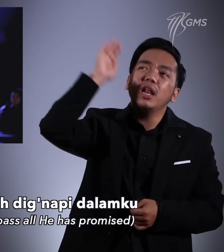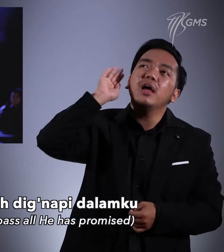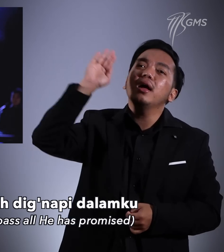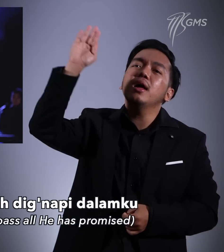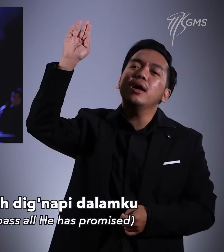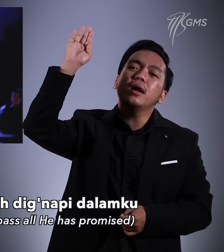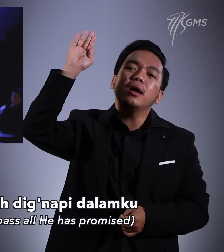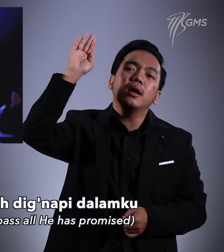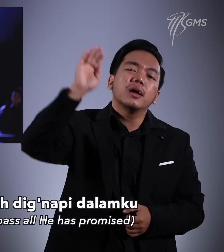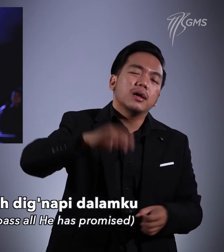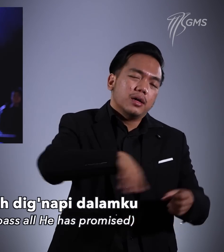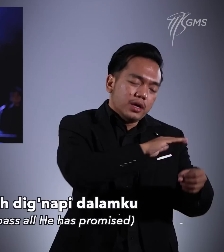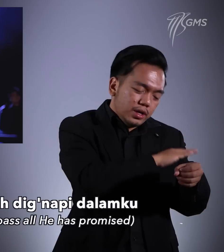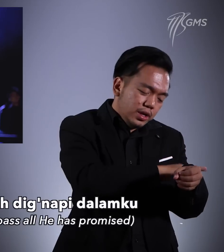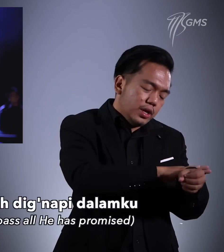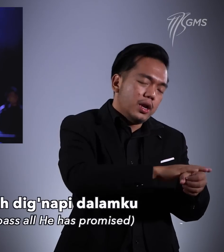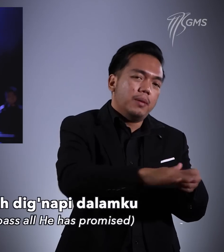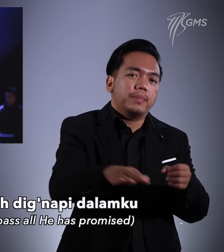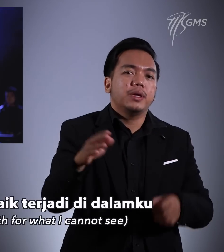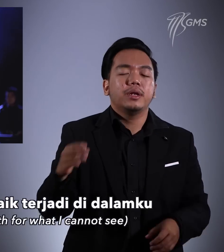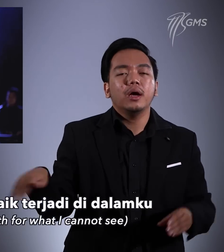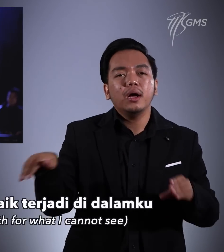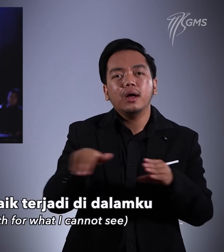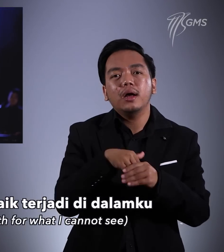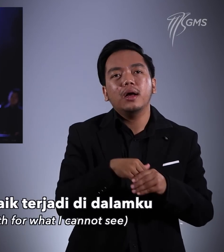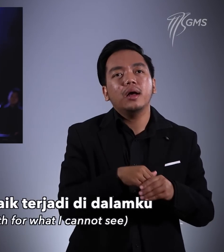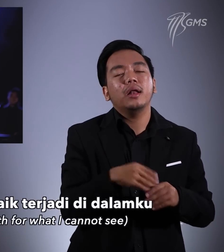janji Allah digenapi